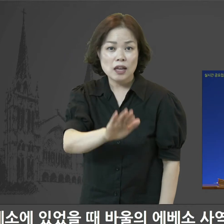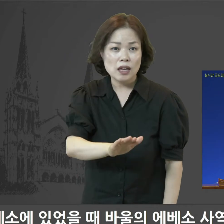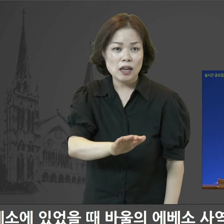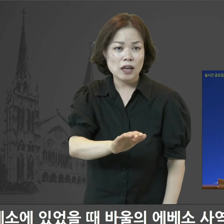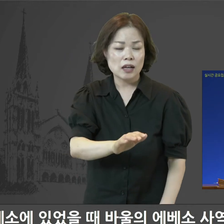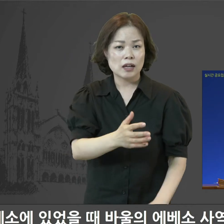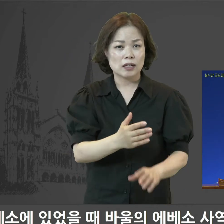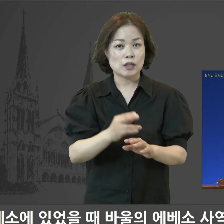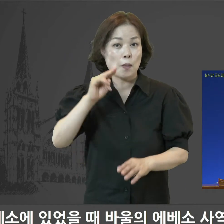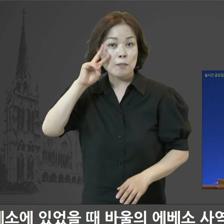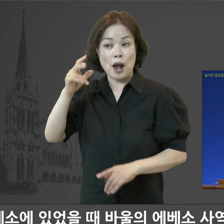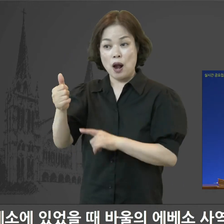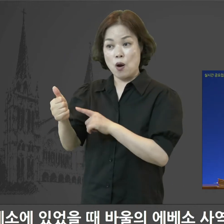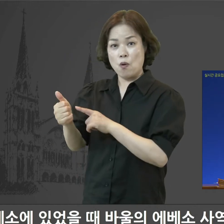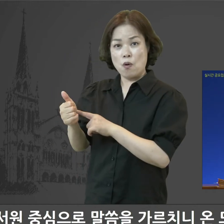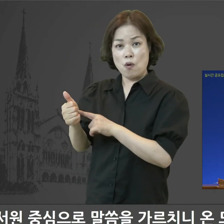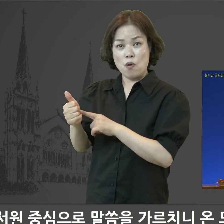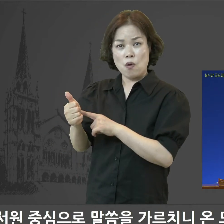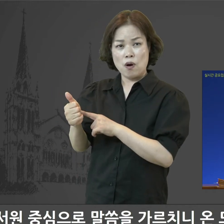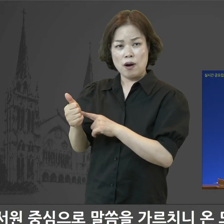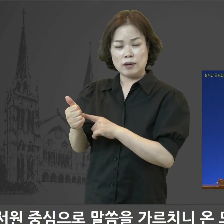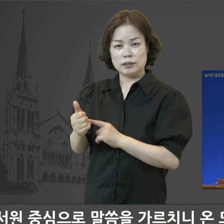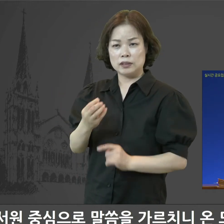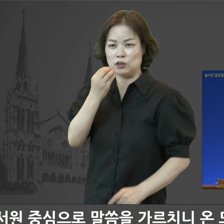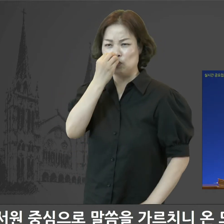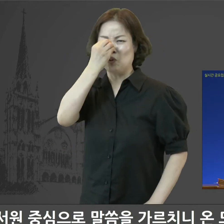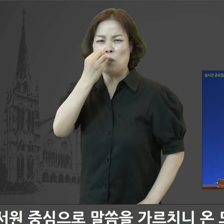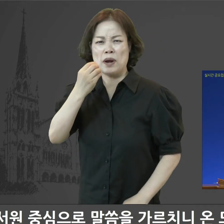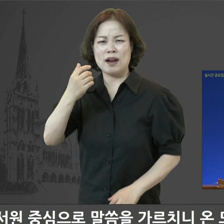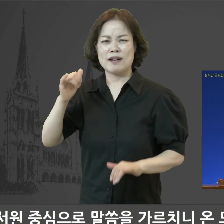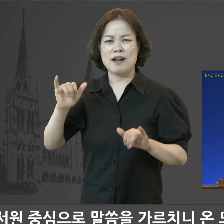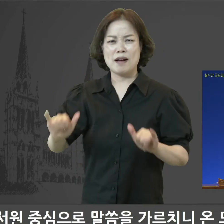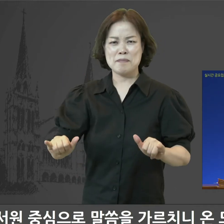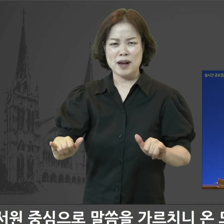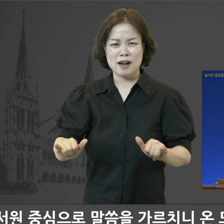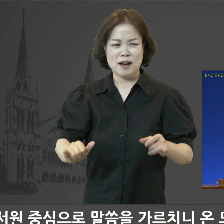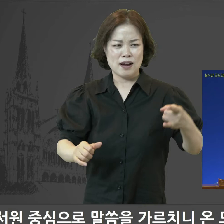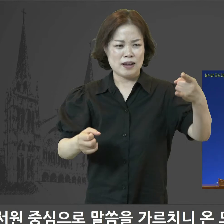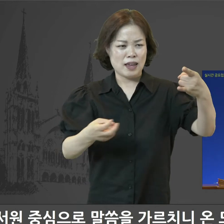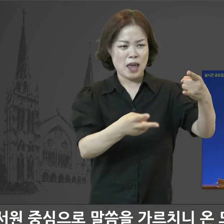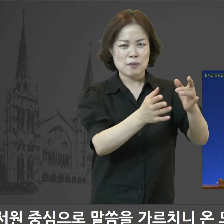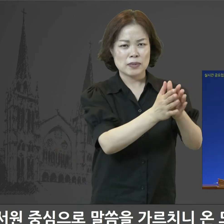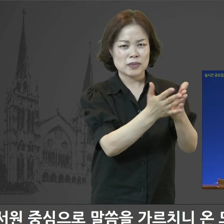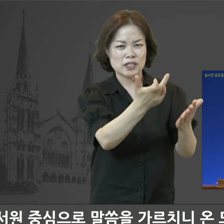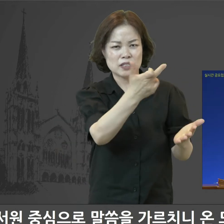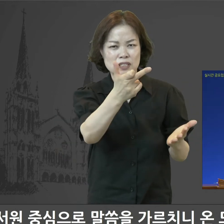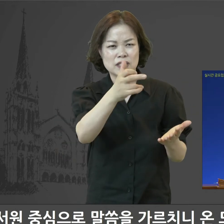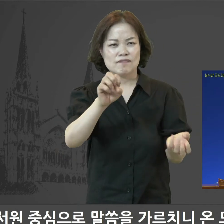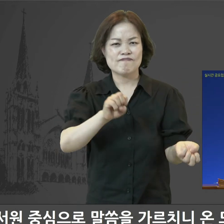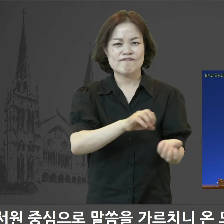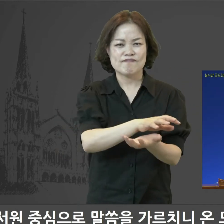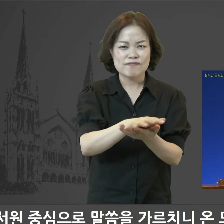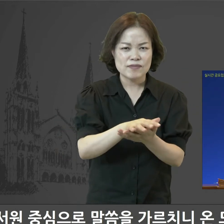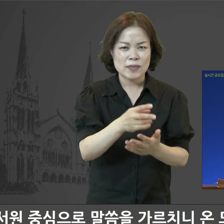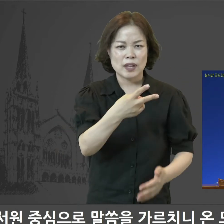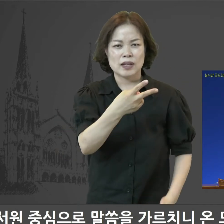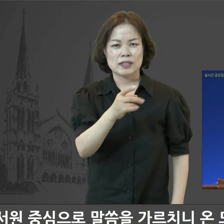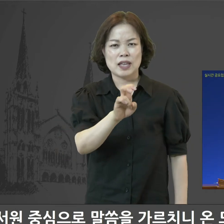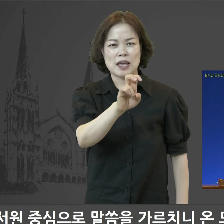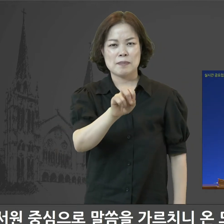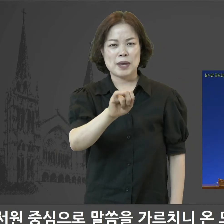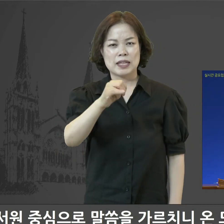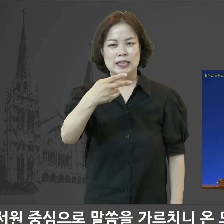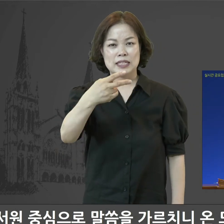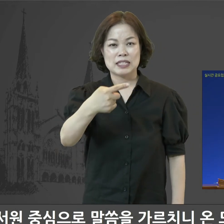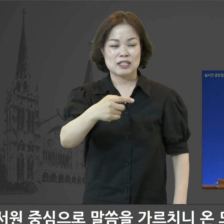하나님이 또 바울 너무 기고만장할까봐 에베소에서 또 큰 소요가 있었죠. 데메드리오 우상